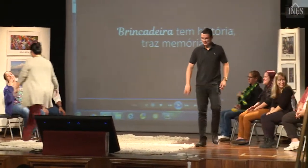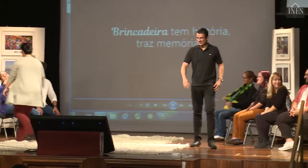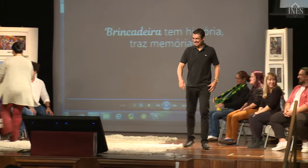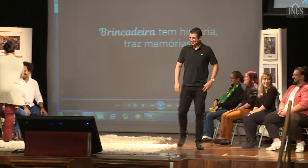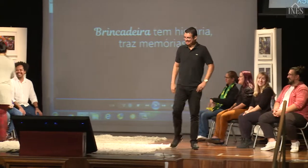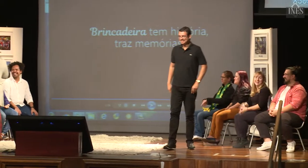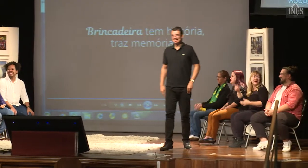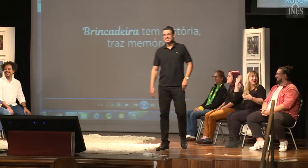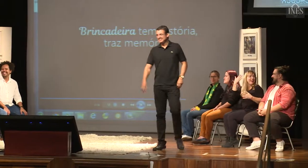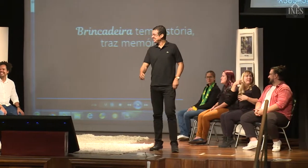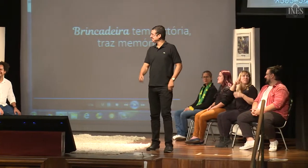Sou eu agora, né?